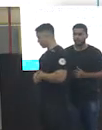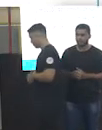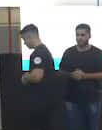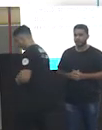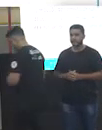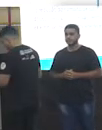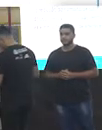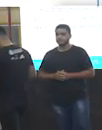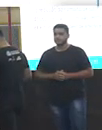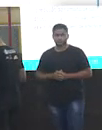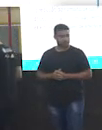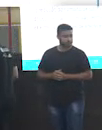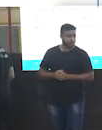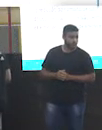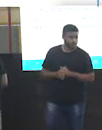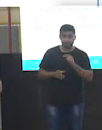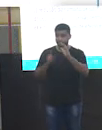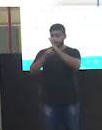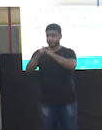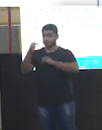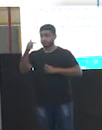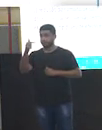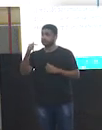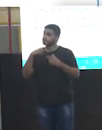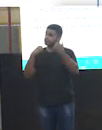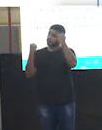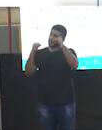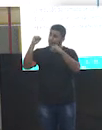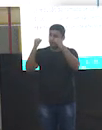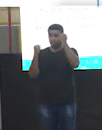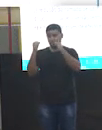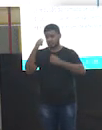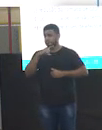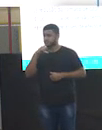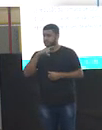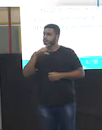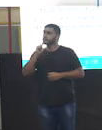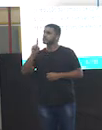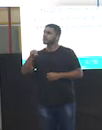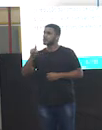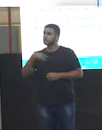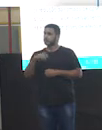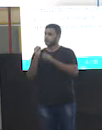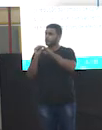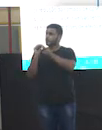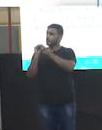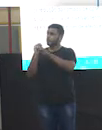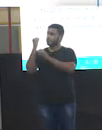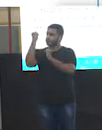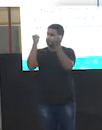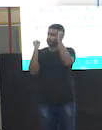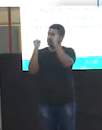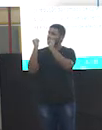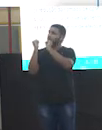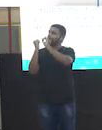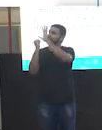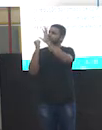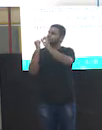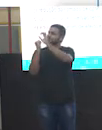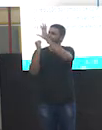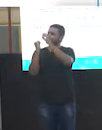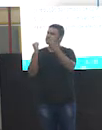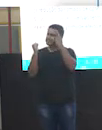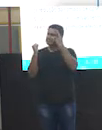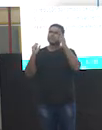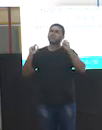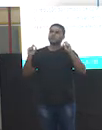Muitas indústrias e fábricas lançam para o ar, através de suas chaminés, poluentes prejudiciais